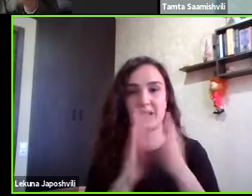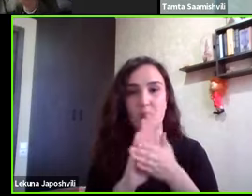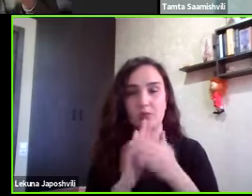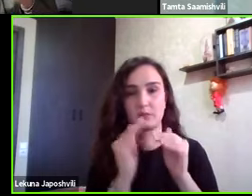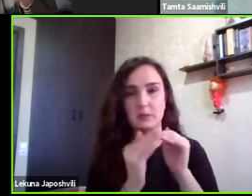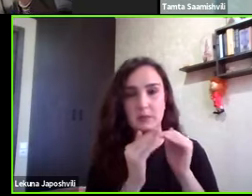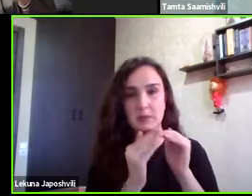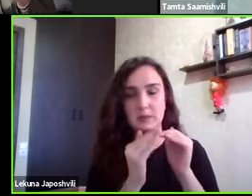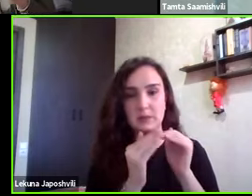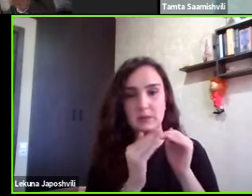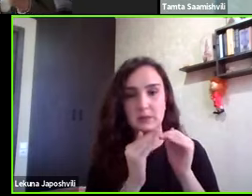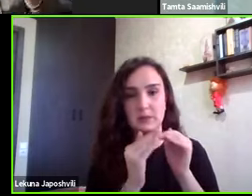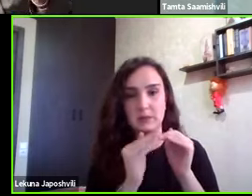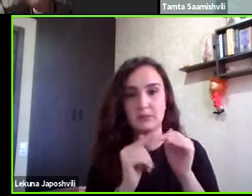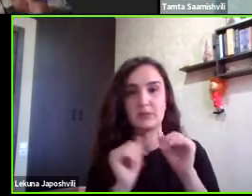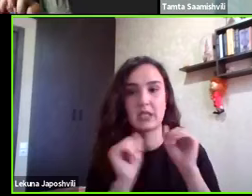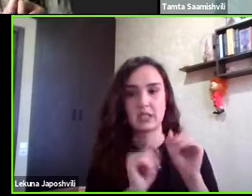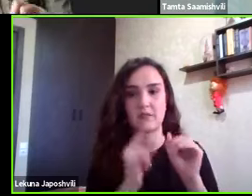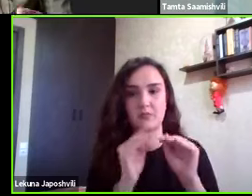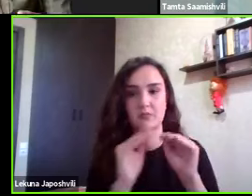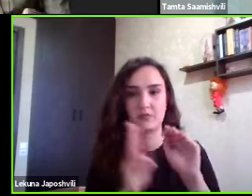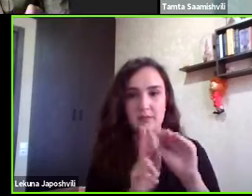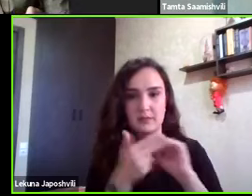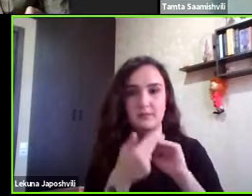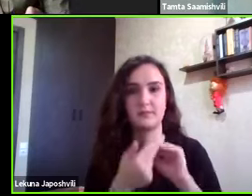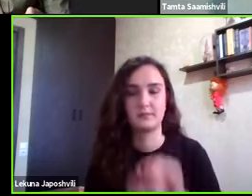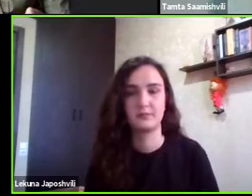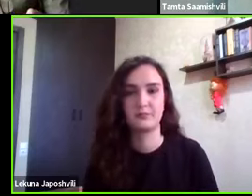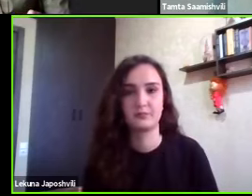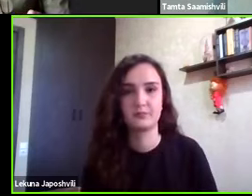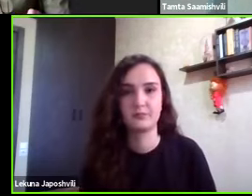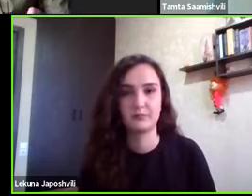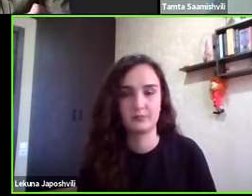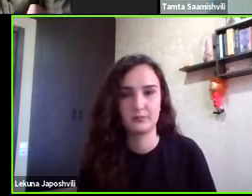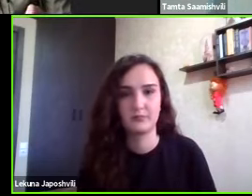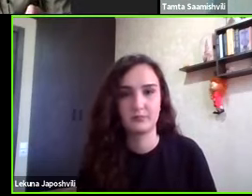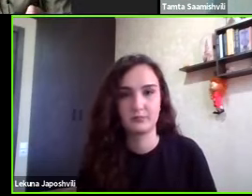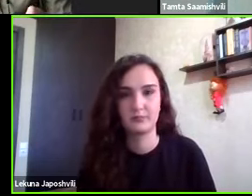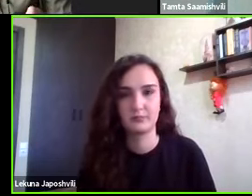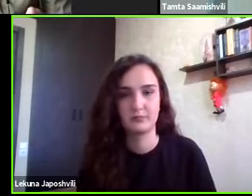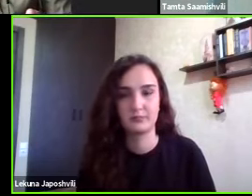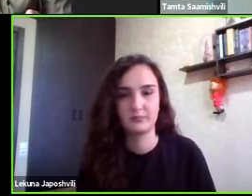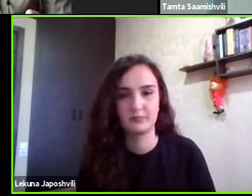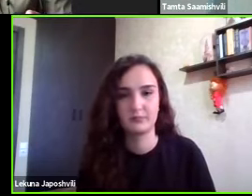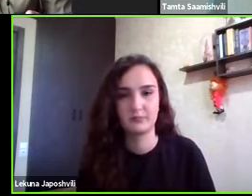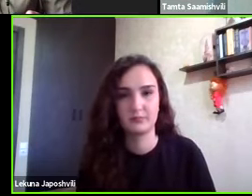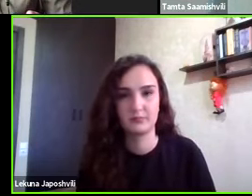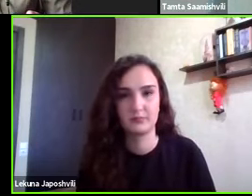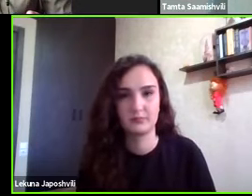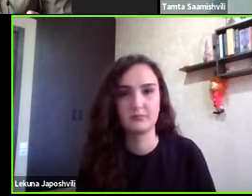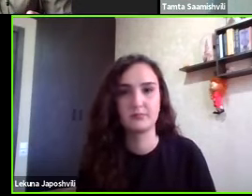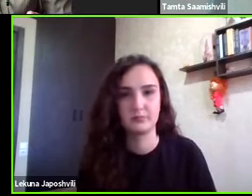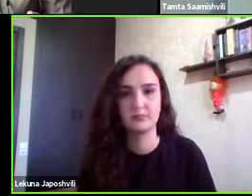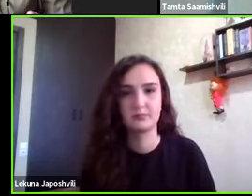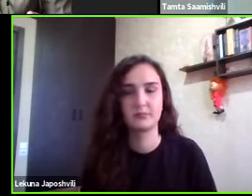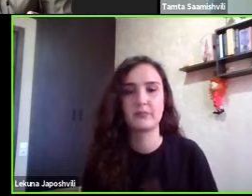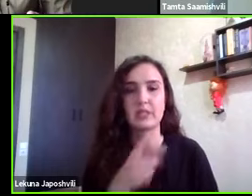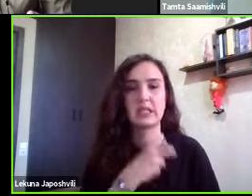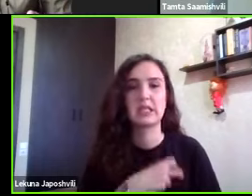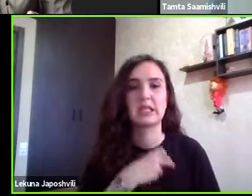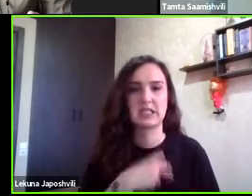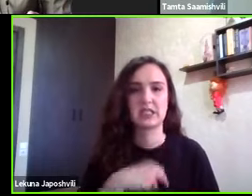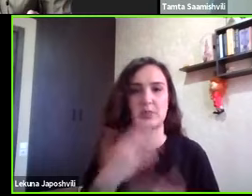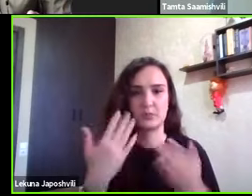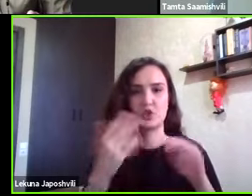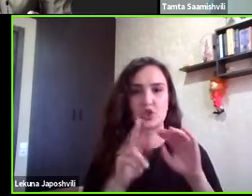ესეც ასე თუ ისე დაიცავს ბავშვს, ხომ? მიმდინარე რომ კიდევ ფრჩხილები არის გარკვეული რისკი, ხომ? ანუ ფრჩხილები,